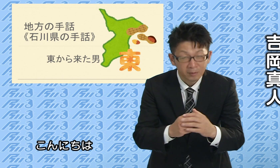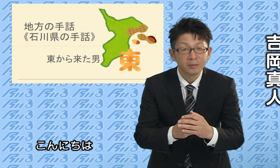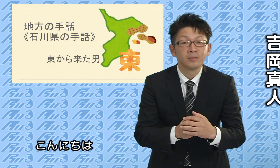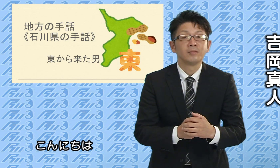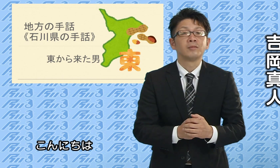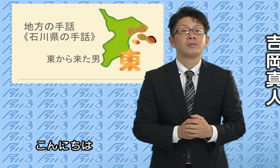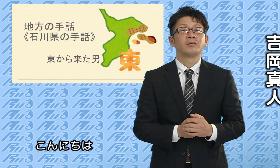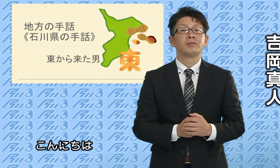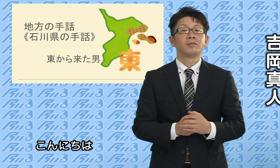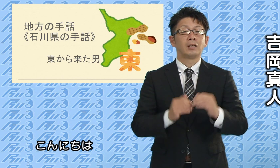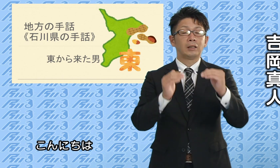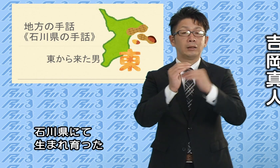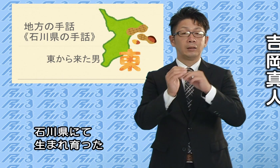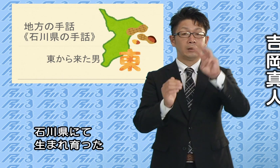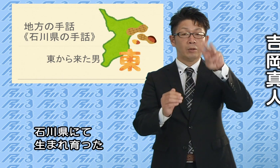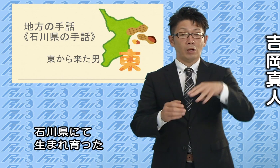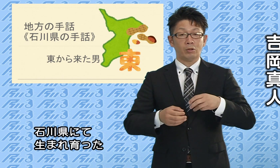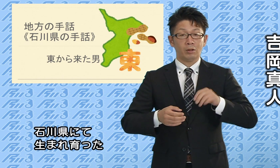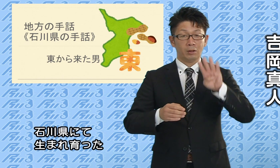こんにちは。